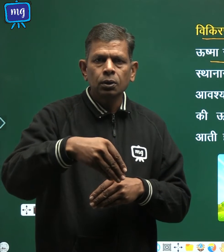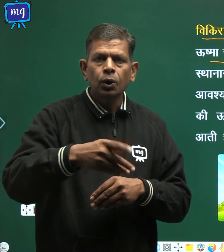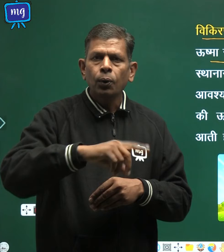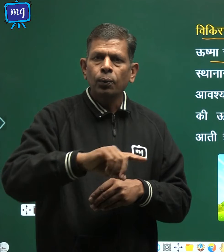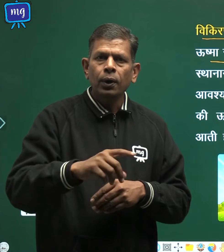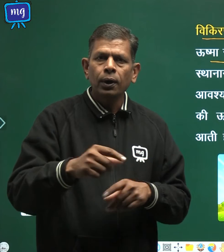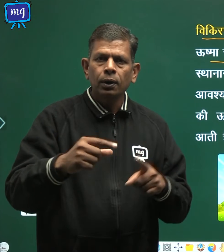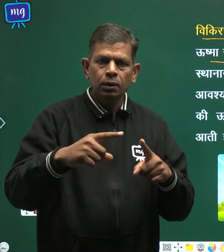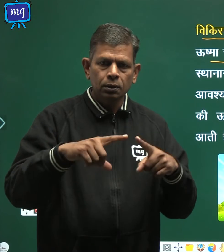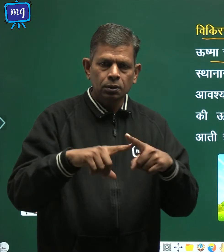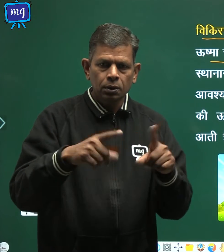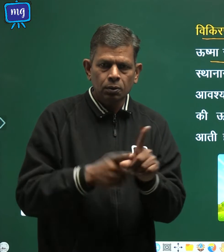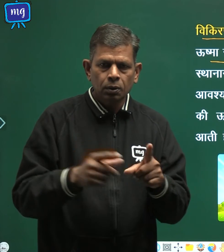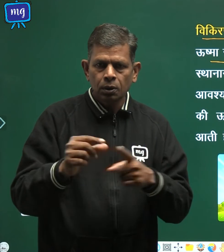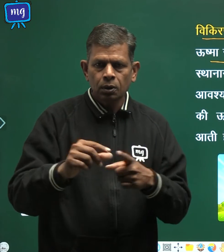वह विधि